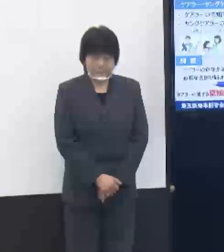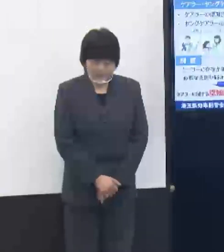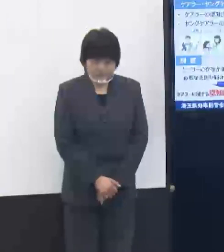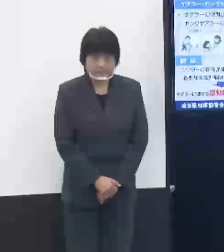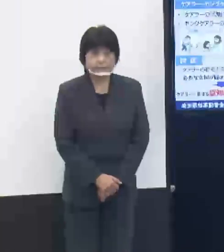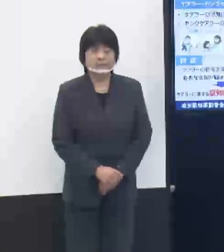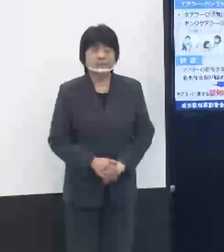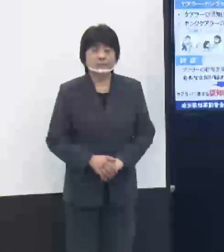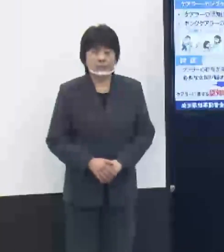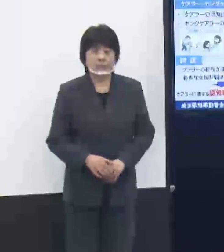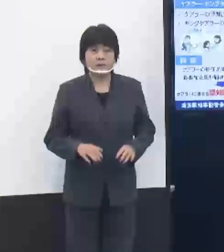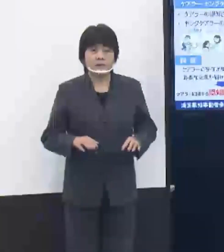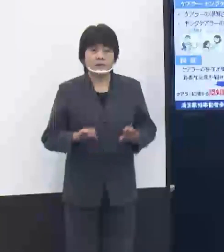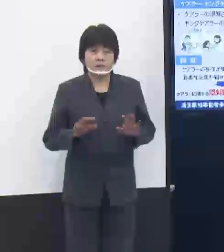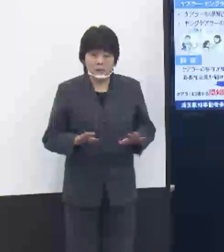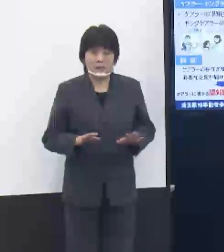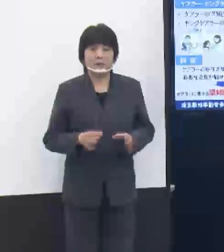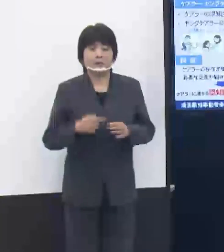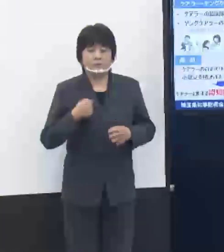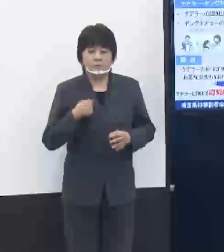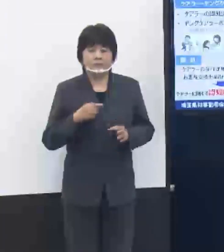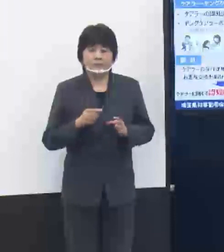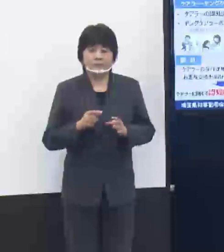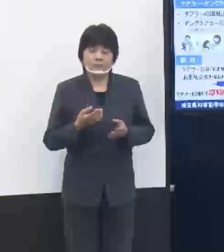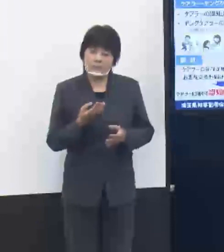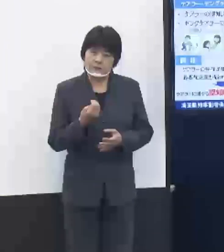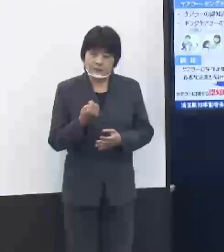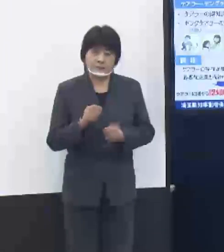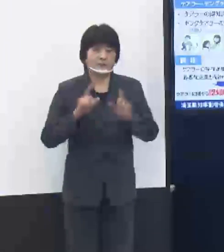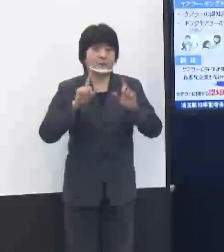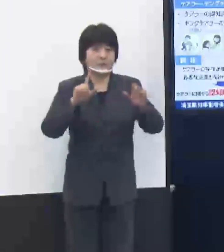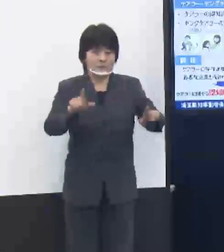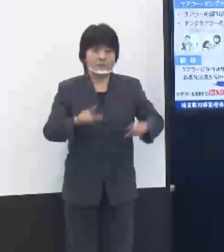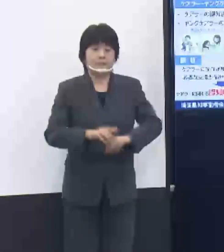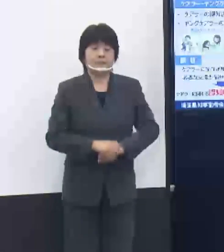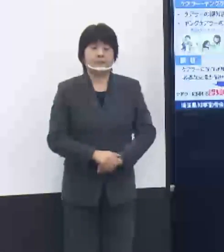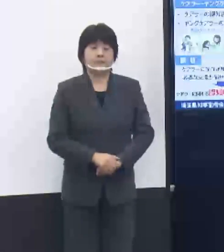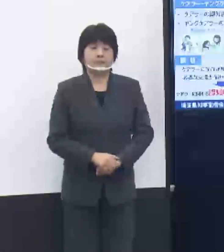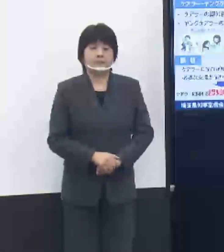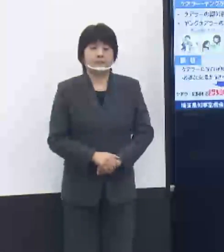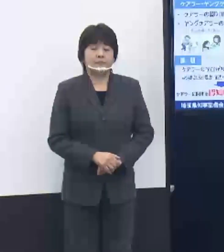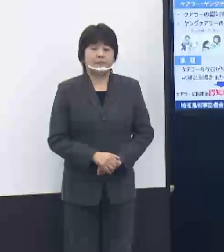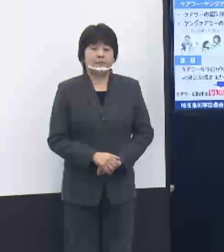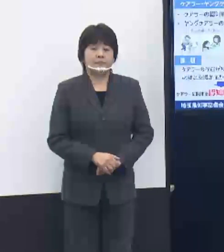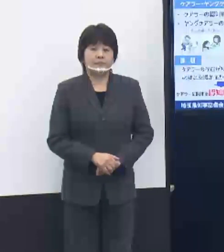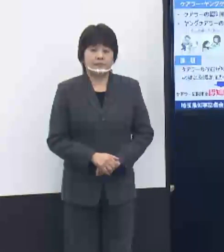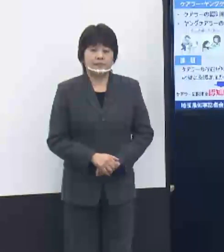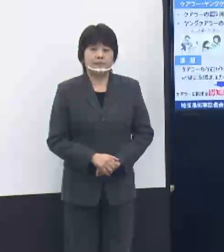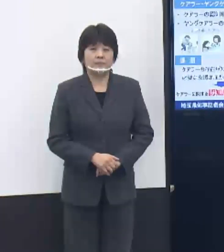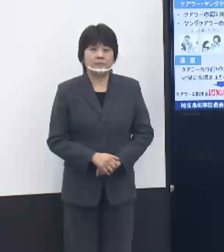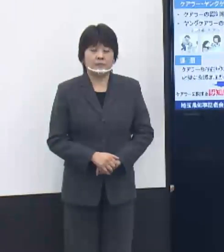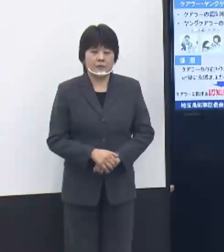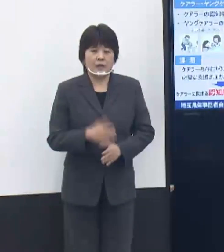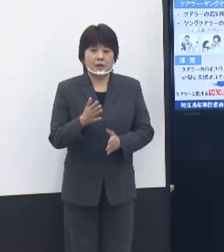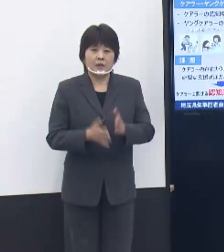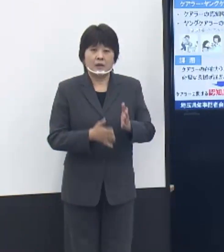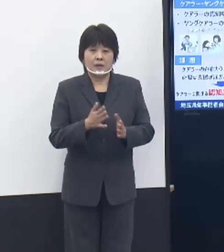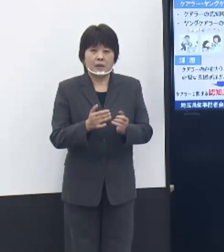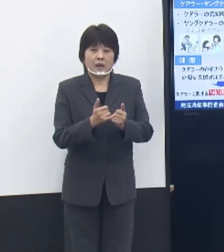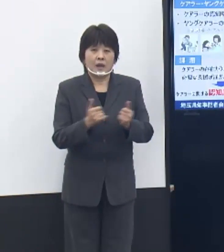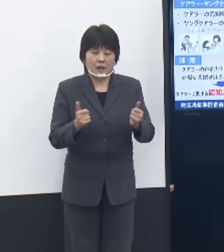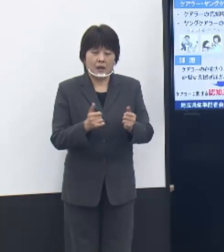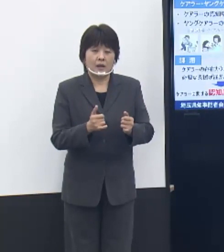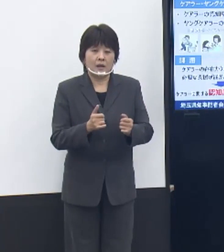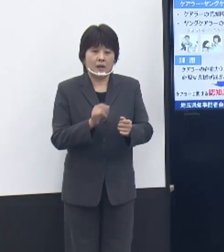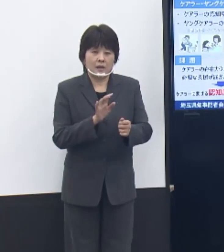それでは本日は私から何点かご報告をさせていただきます。まずはケアラー月間の